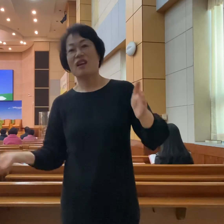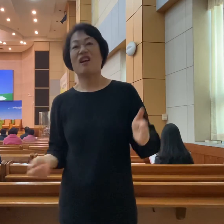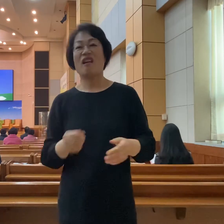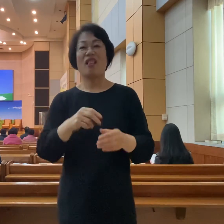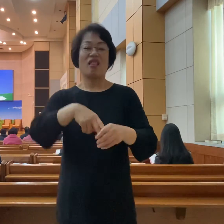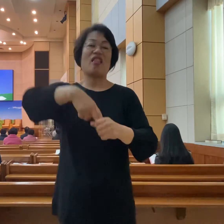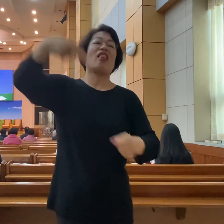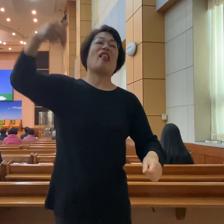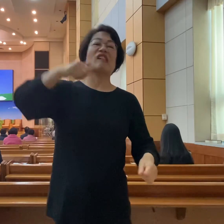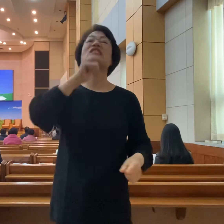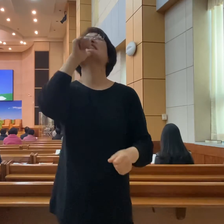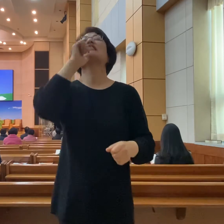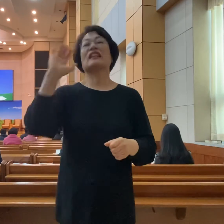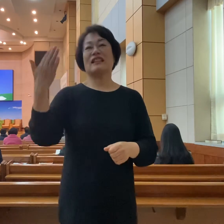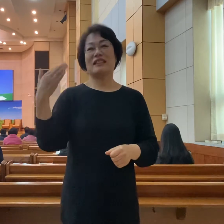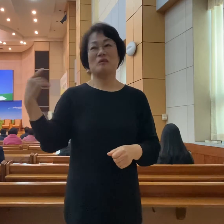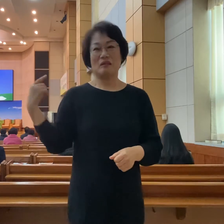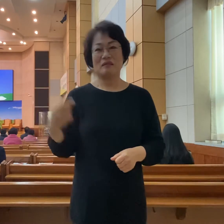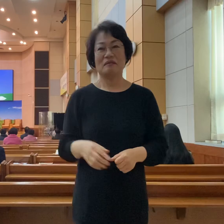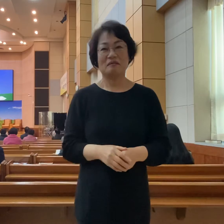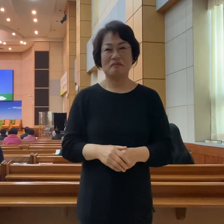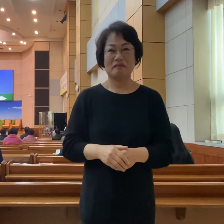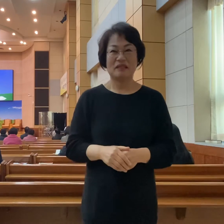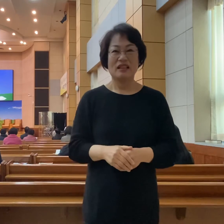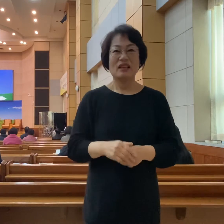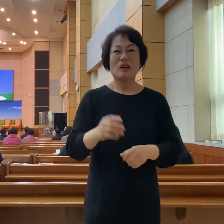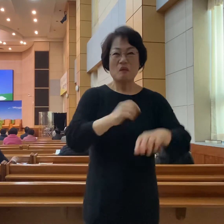그게 잘된 거예요.